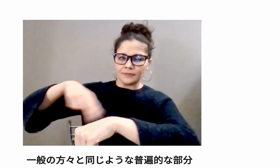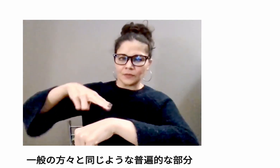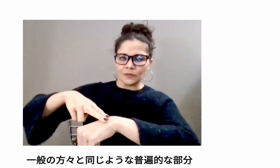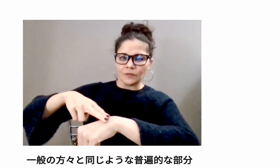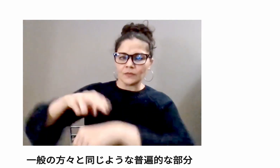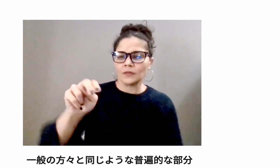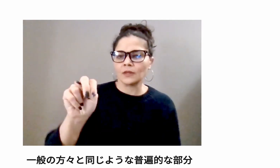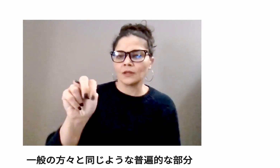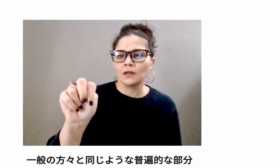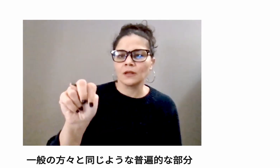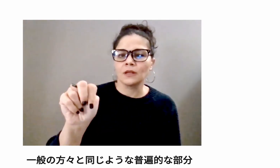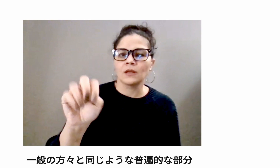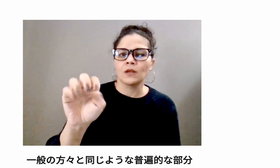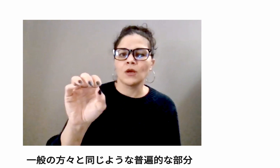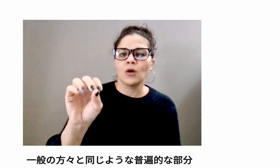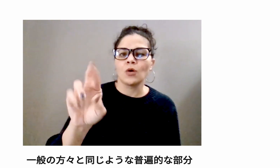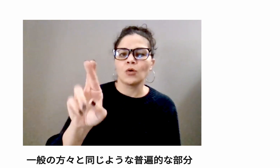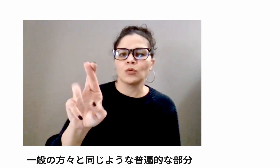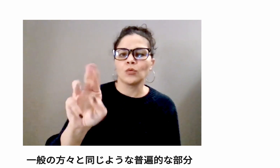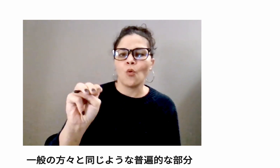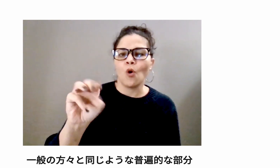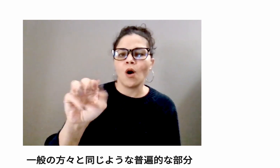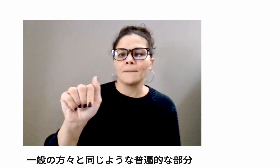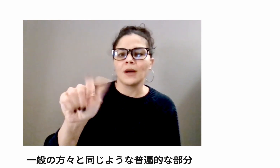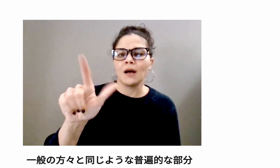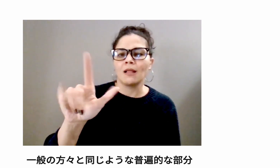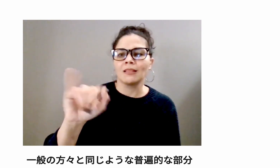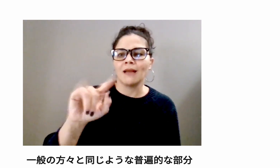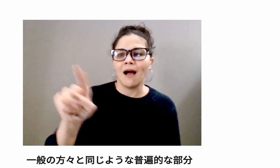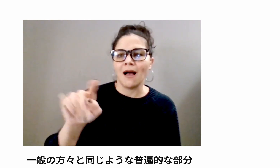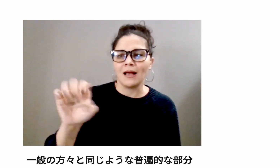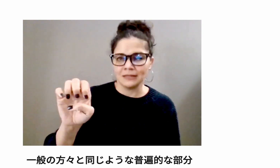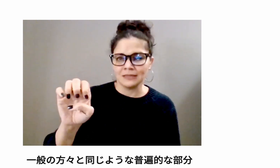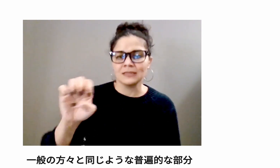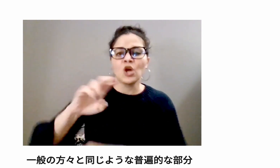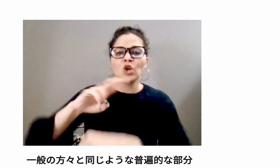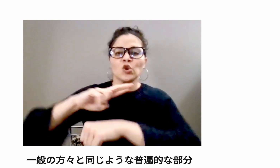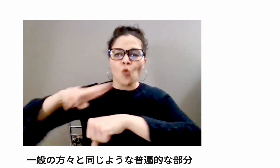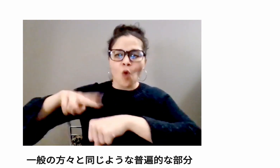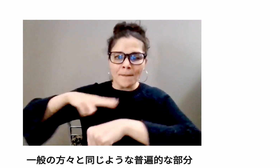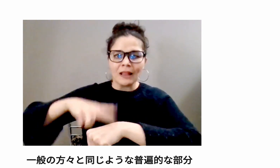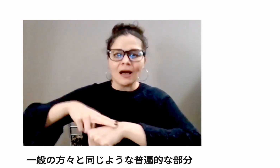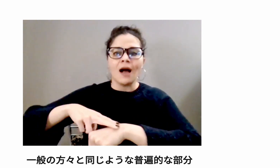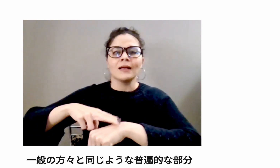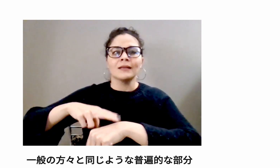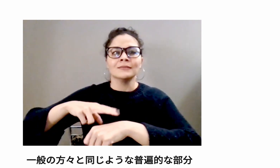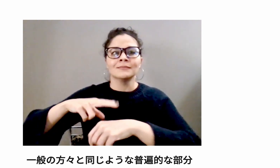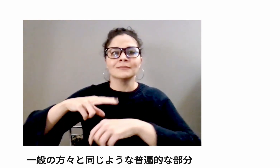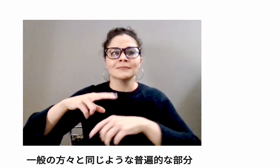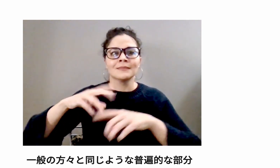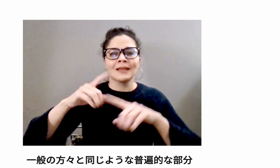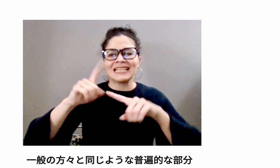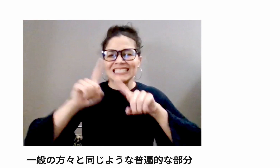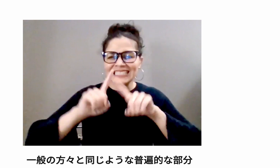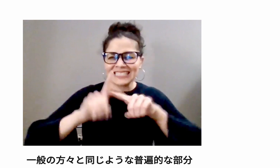たちと同じように普遍的、ノーマライズされる。普遍的